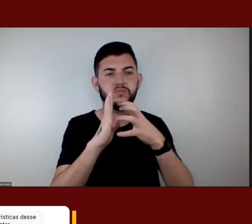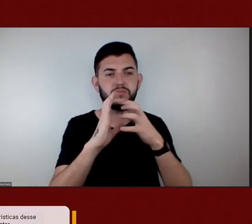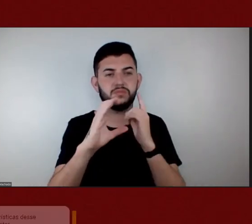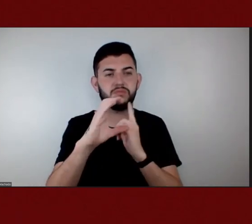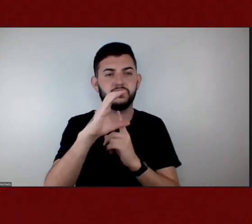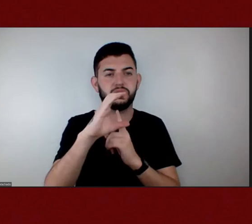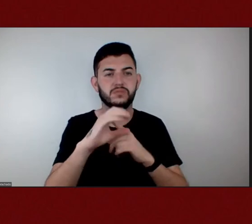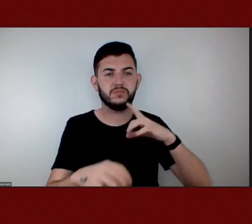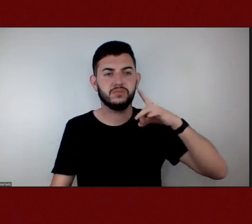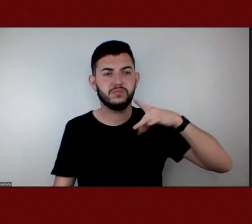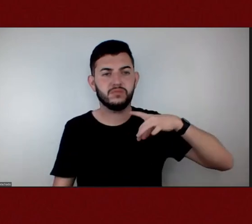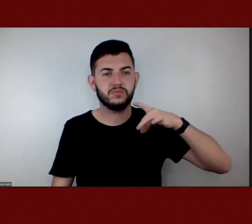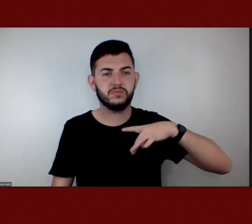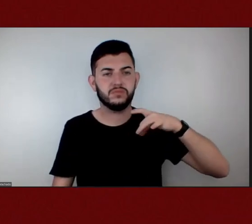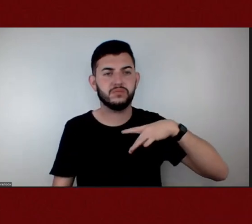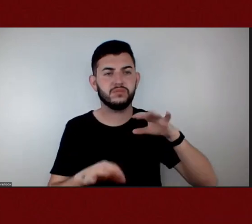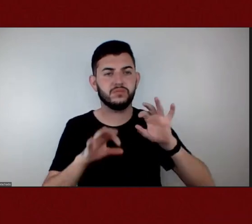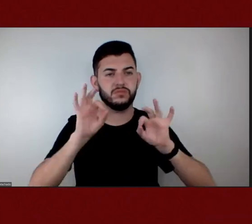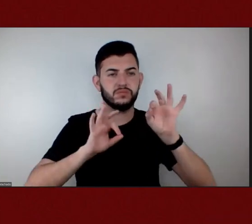política e